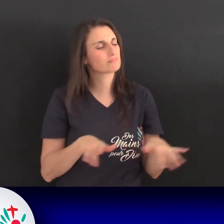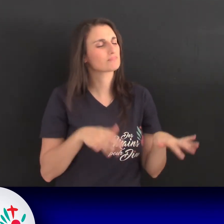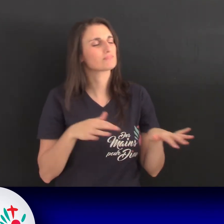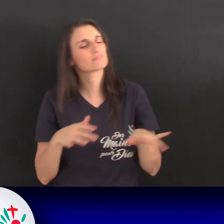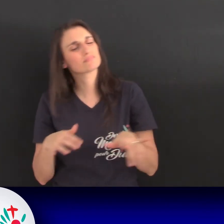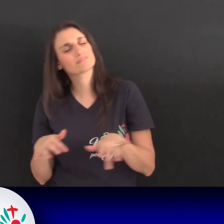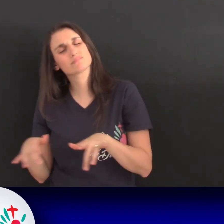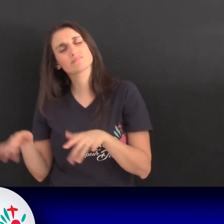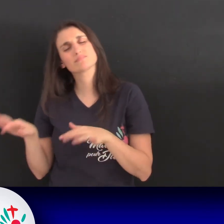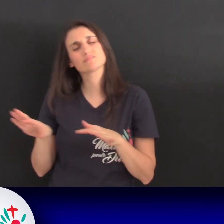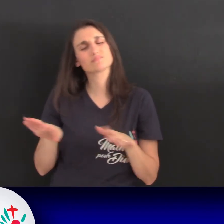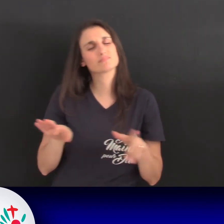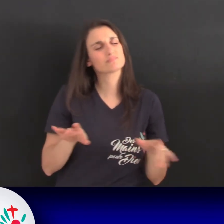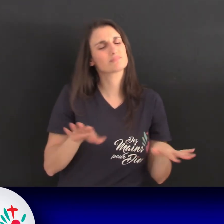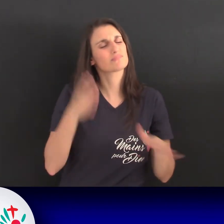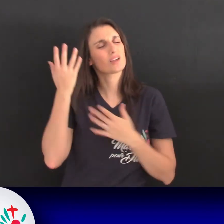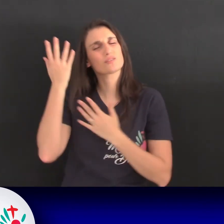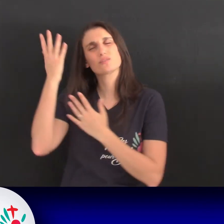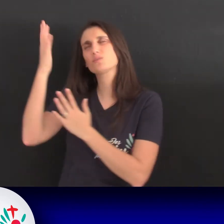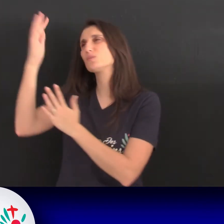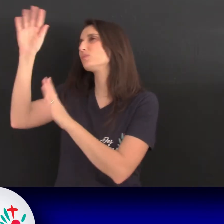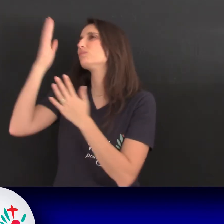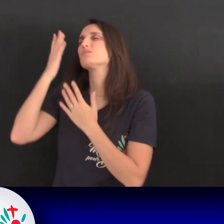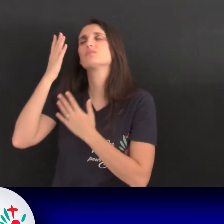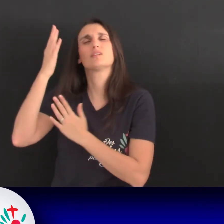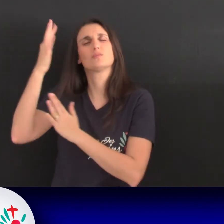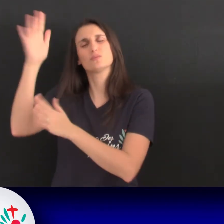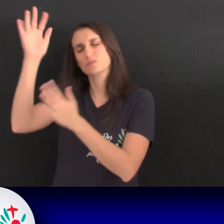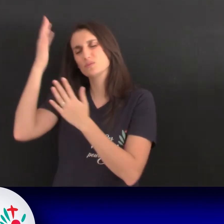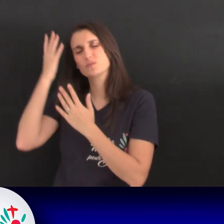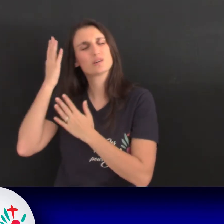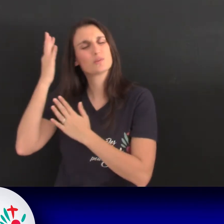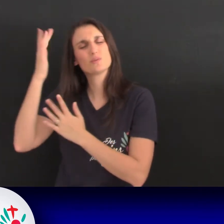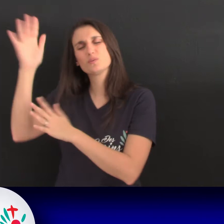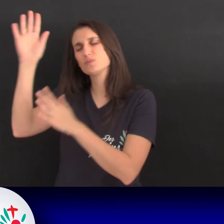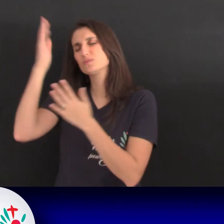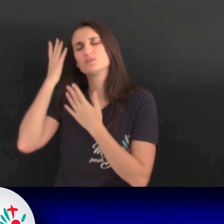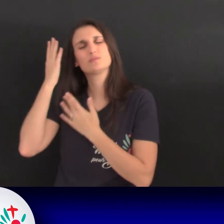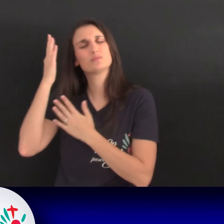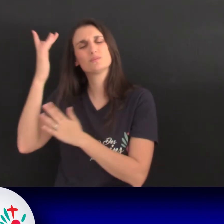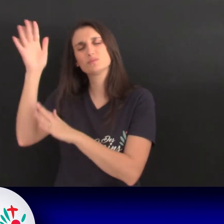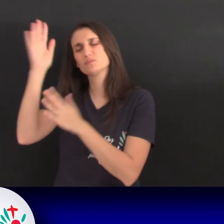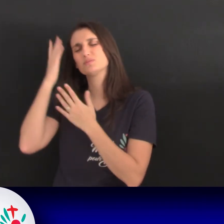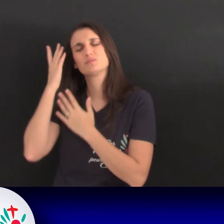Alléluia. Sois loué, Jésus, sois loué.